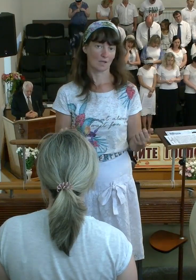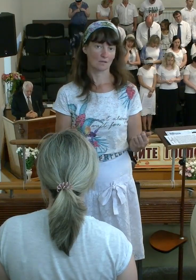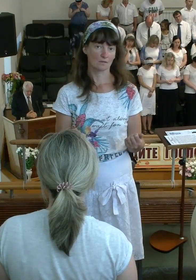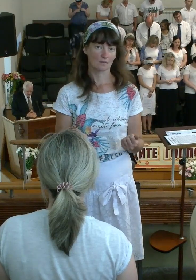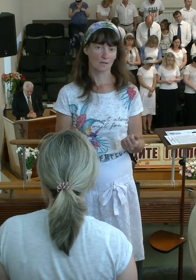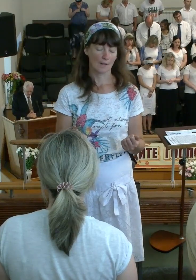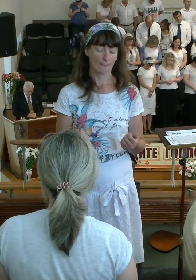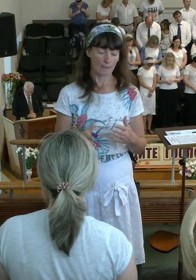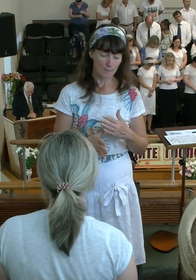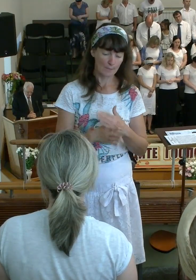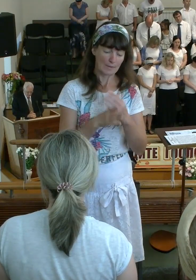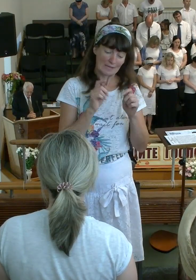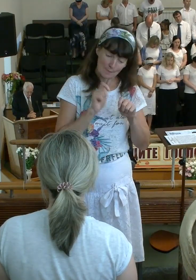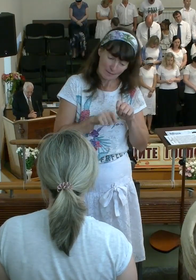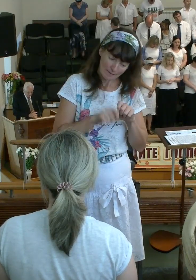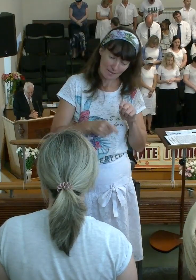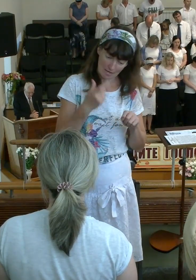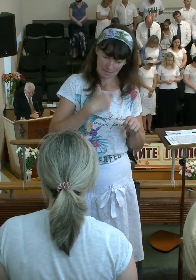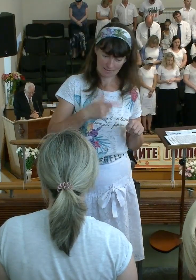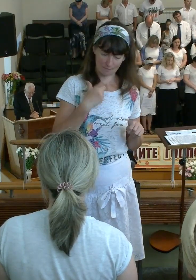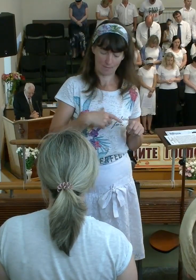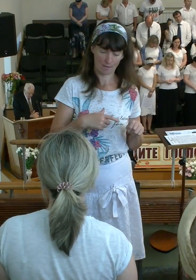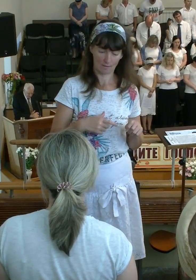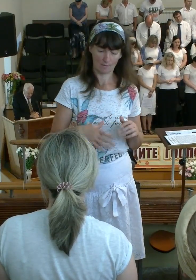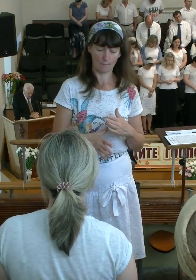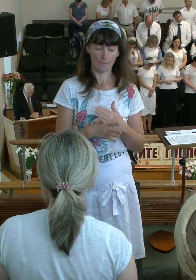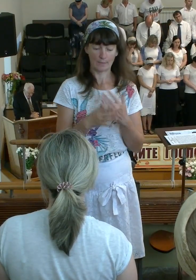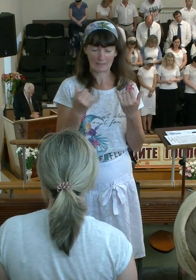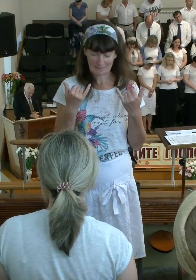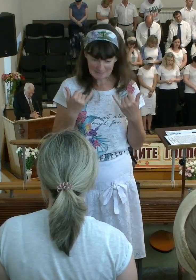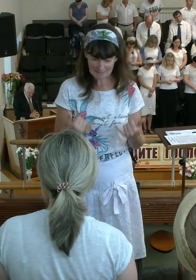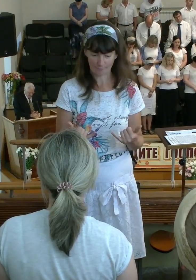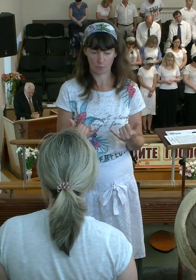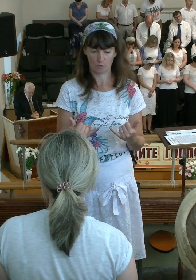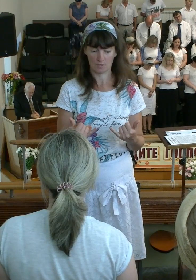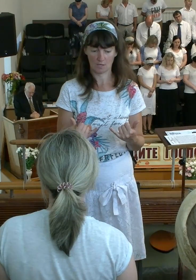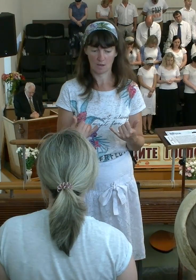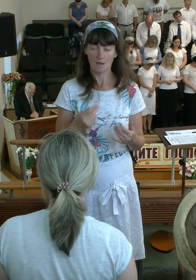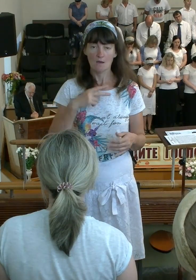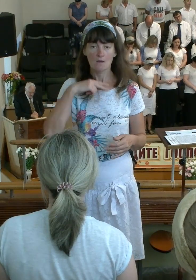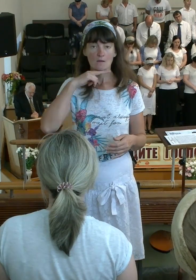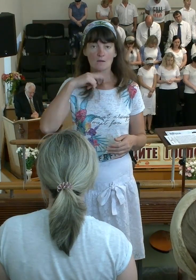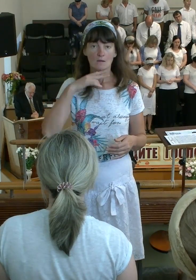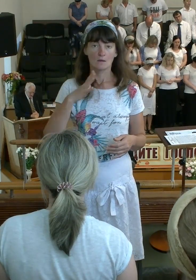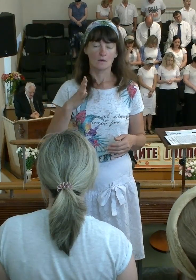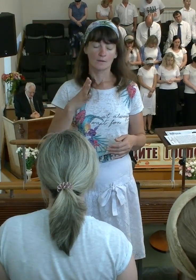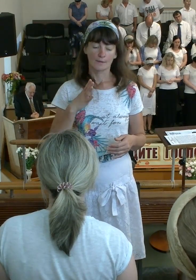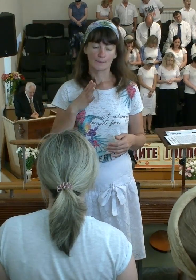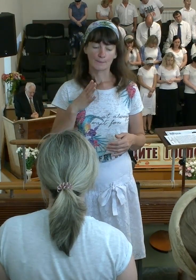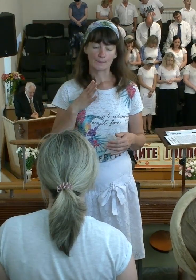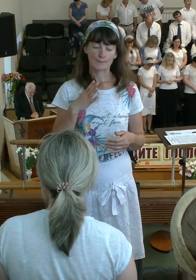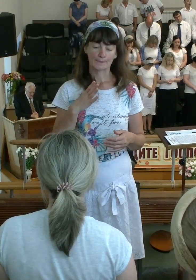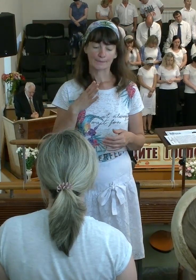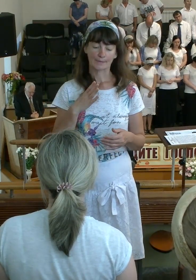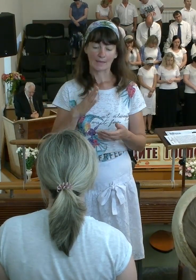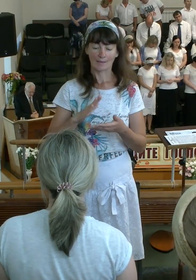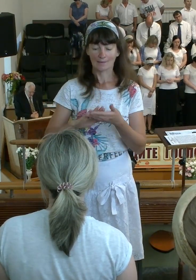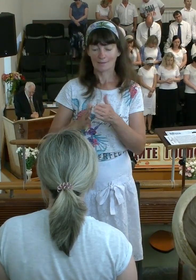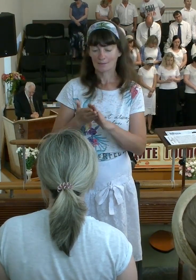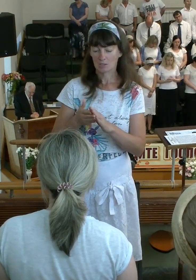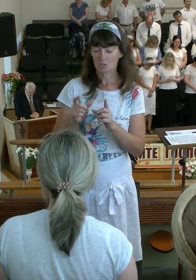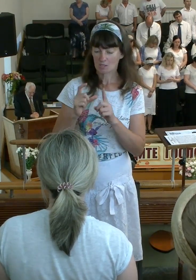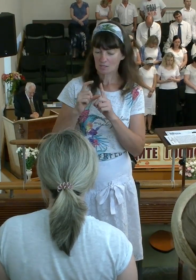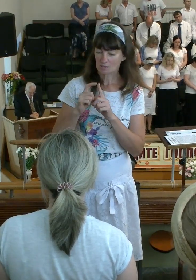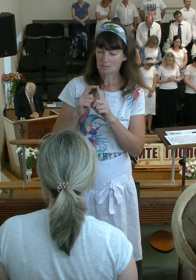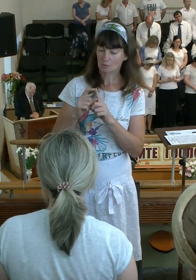нам проверять себя. Помоги сегодня, Господи, нам обратить внимание на наше отношение к Слову, к молитве, к